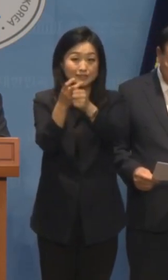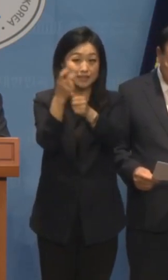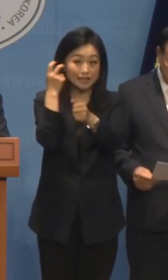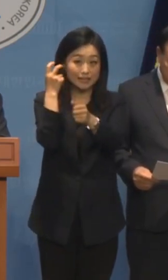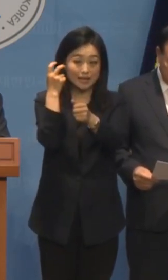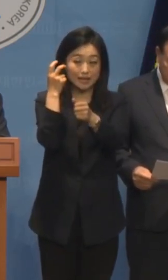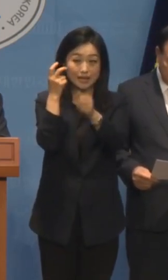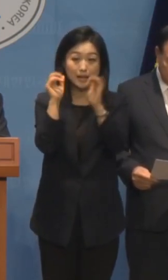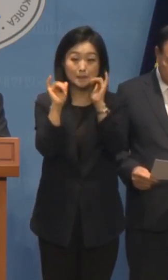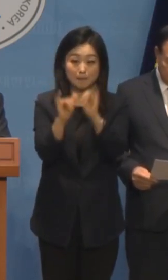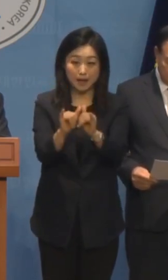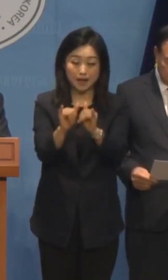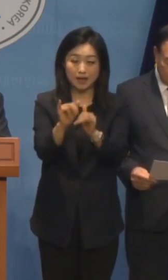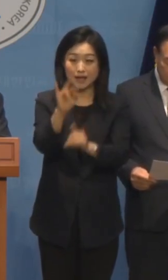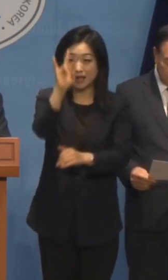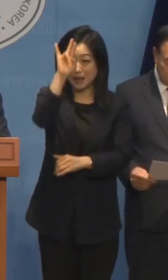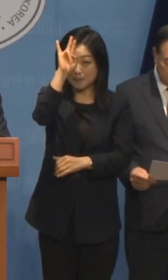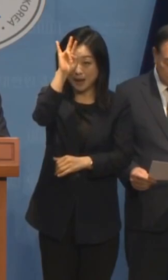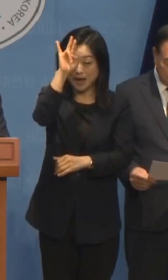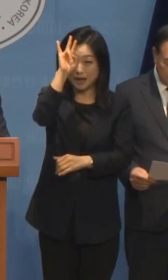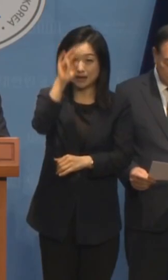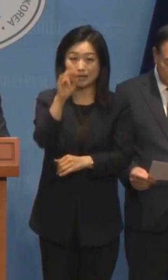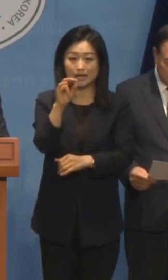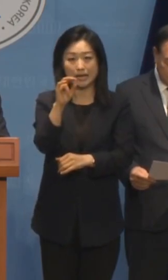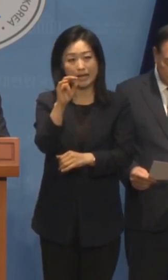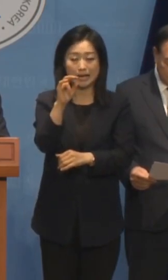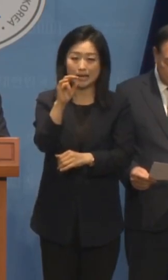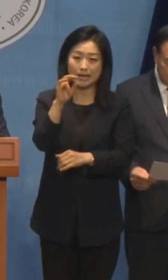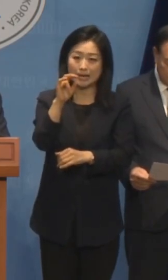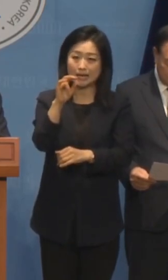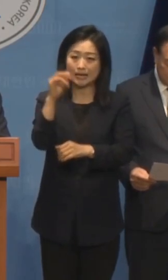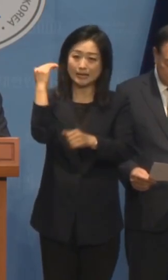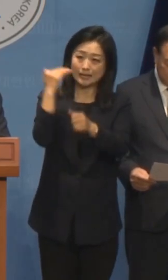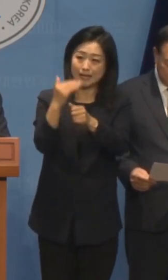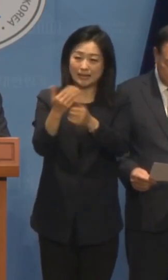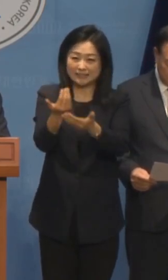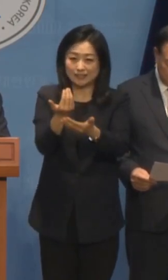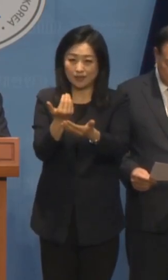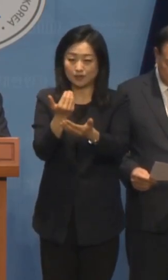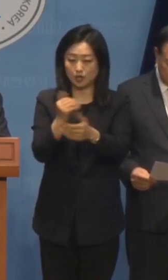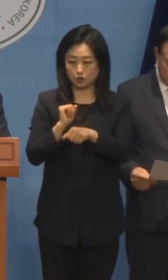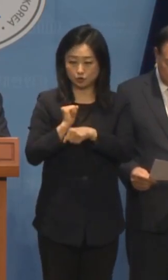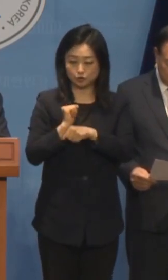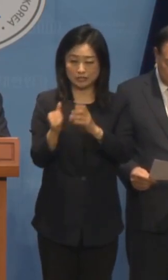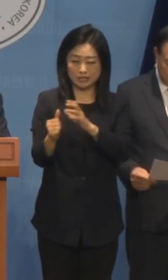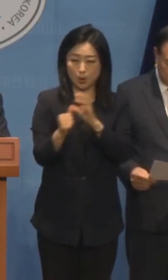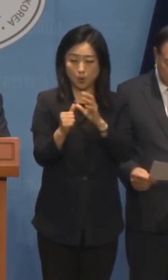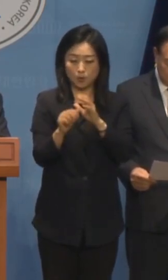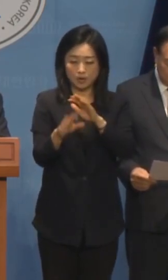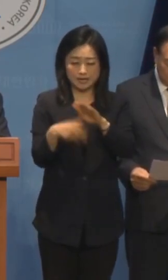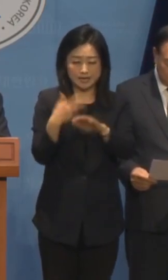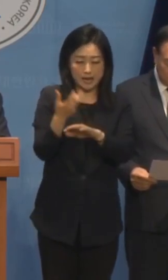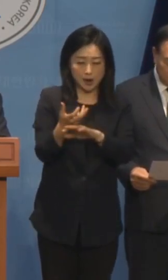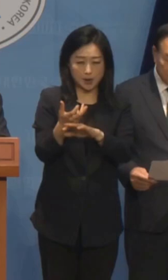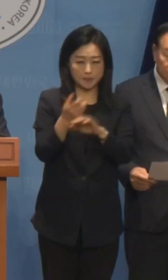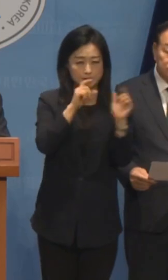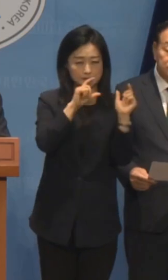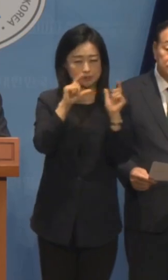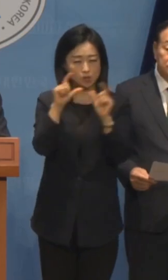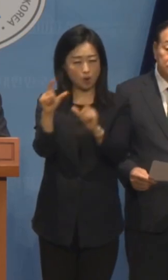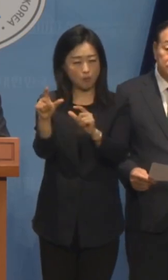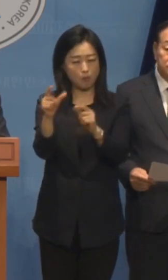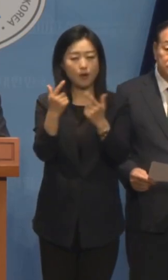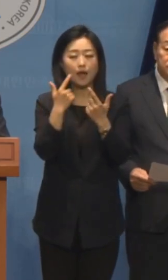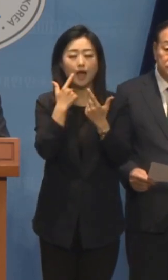박근혜 전 대통령처럼 무너지지 않고 군을 동원해 계엄령을 선포하려는 것이 아니냐고